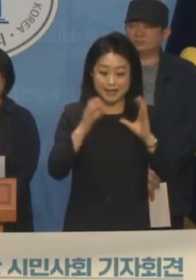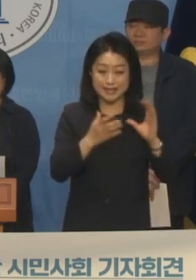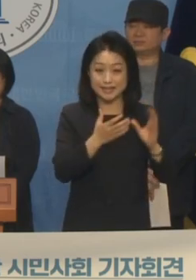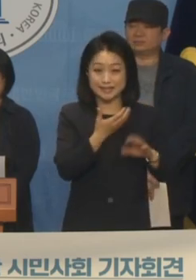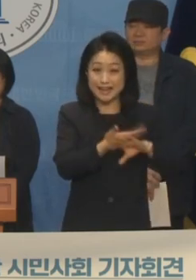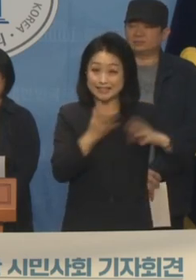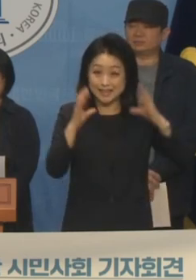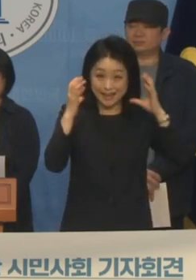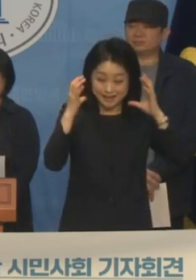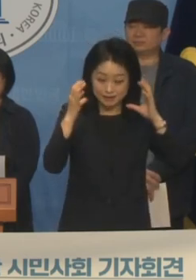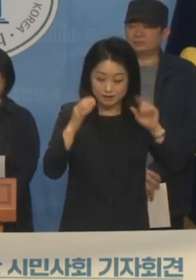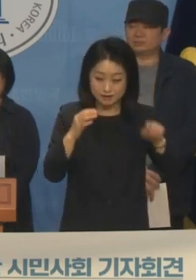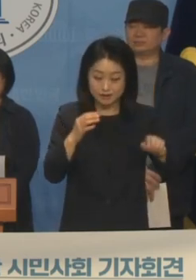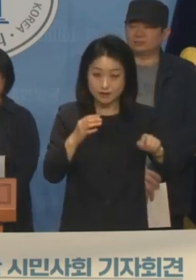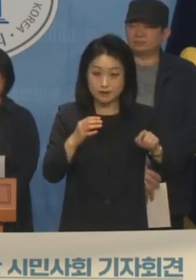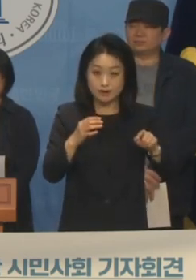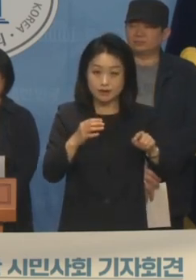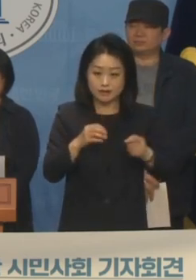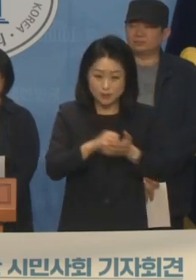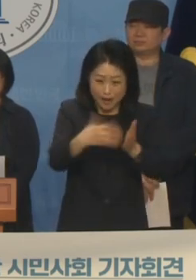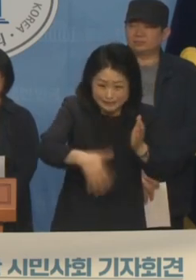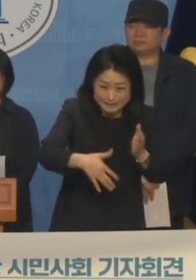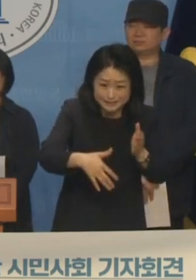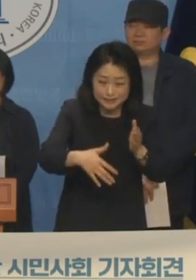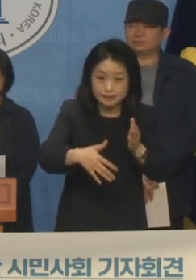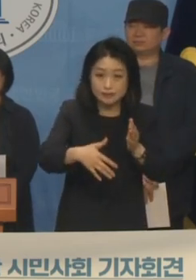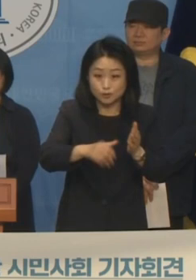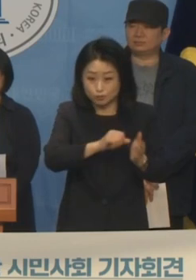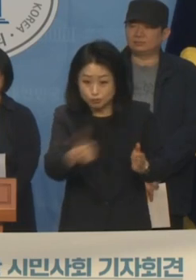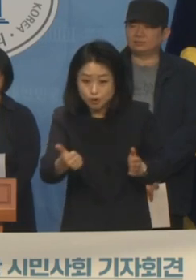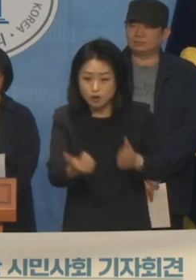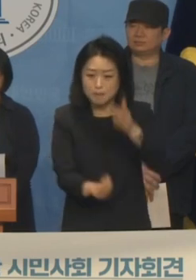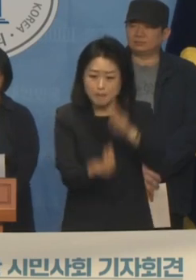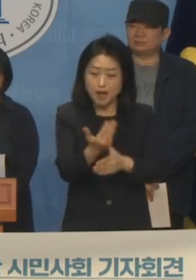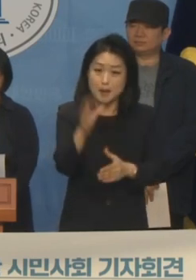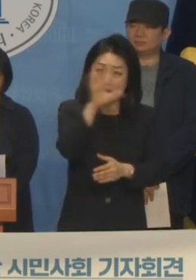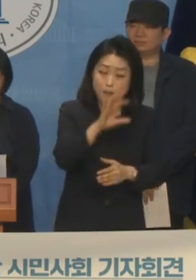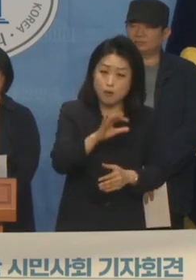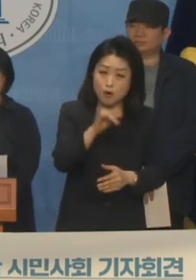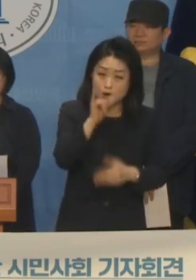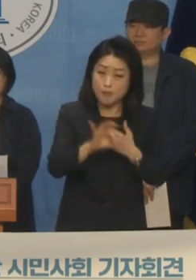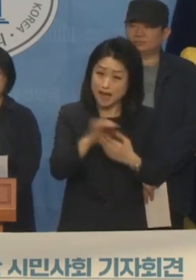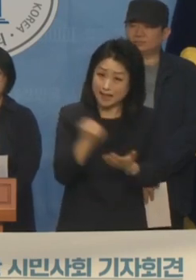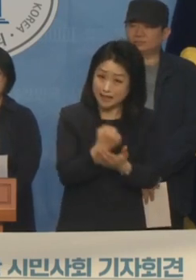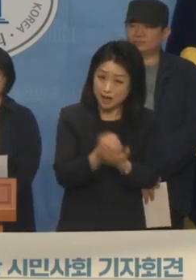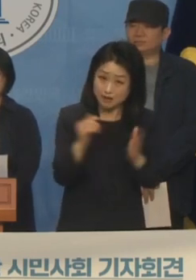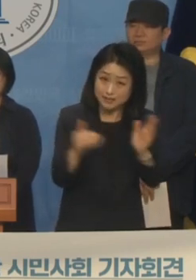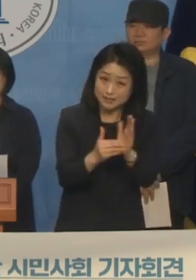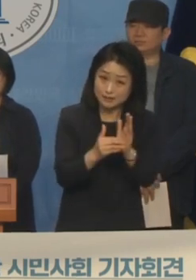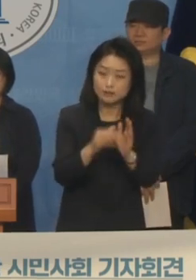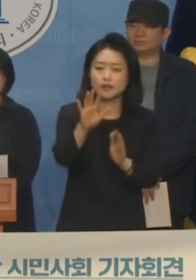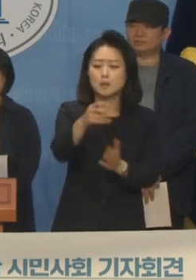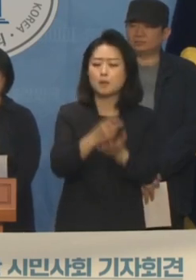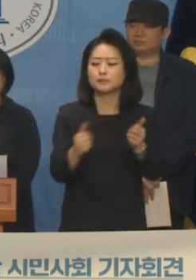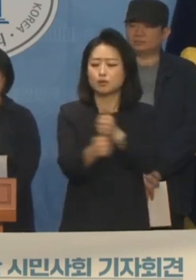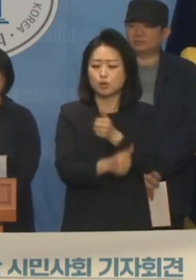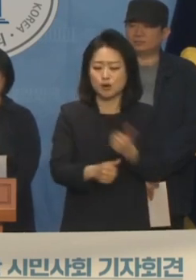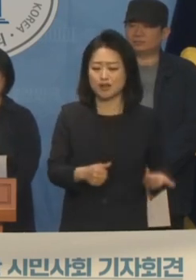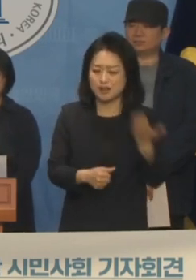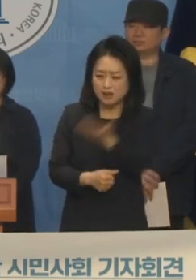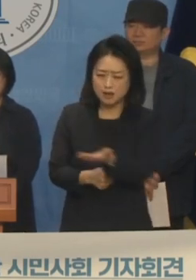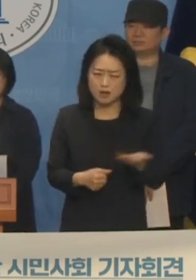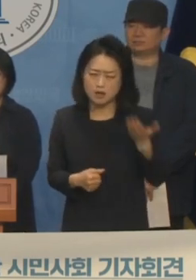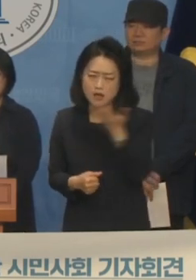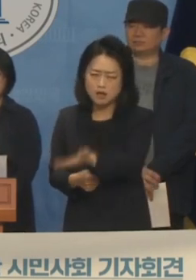아동 얘기가 나오면 또 안타까워만 하시겠습니까? 이미 2건의 법안이 법사위에 올라가 있고 법안 소위 심사도 몇